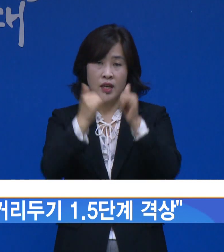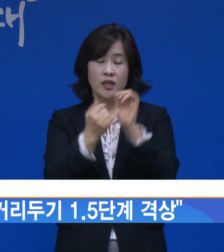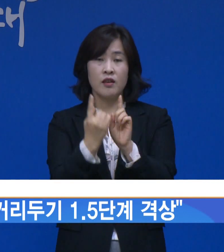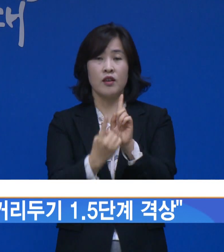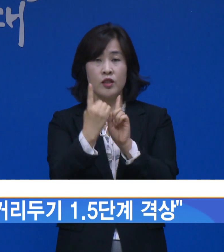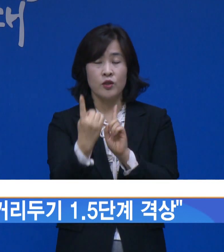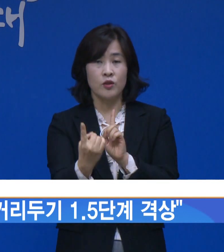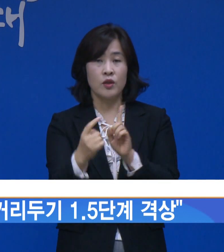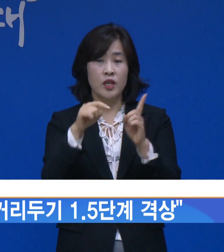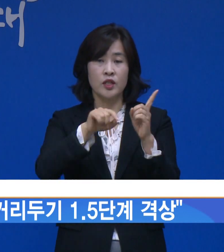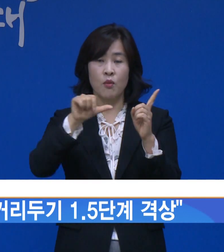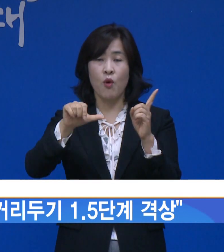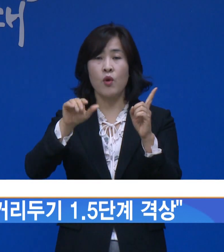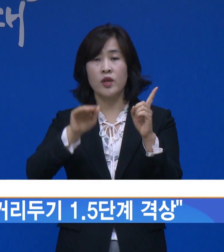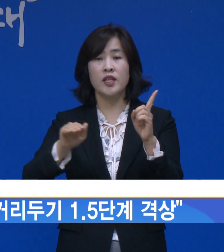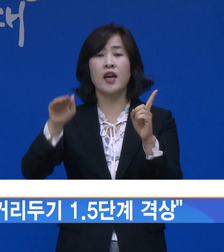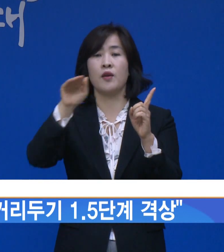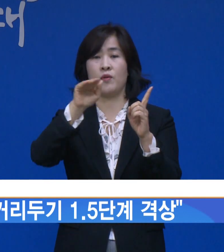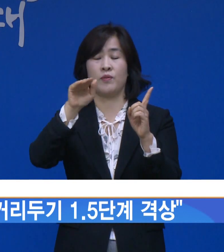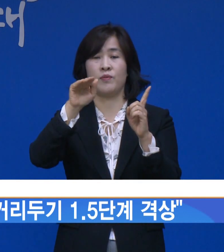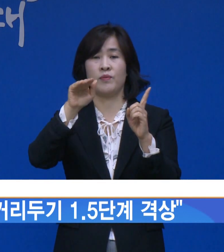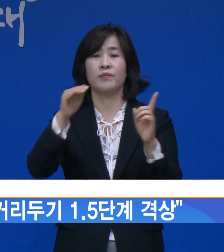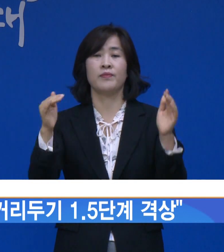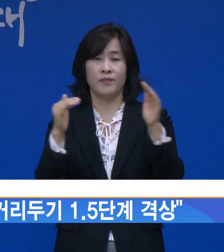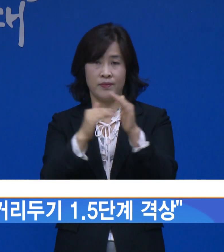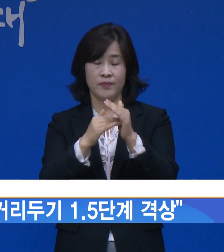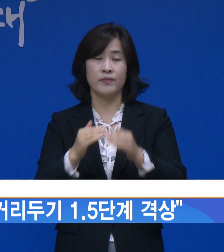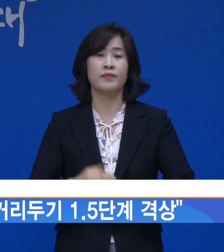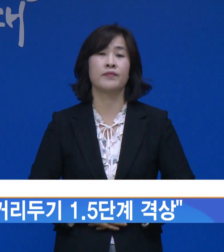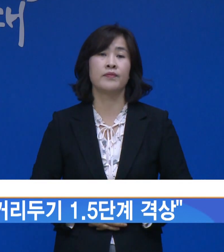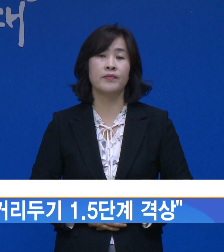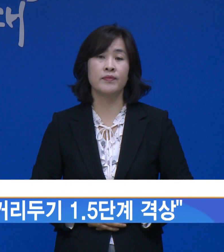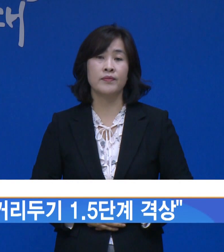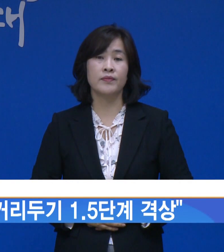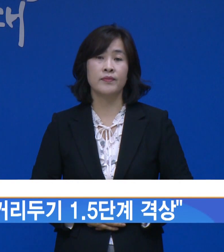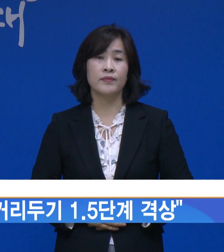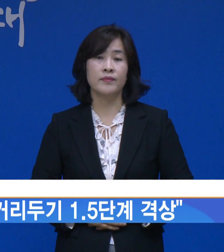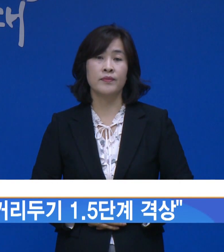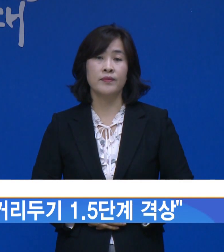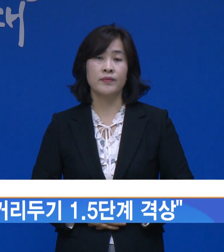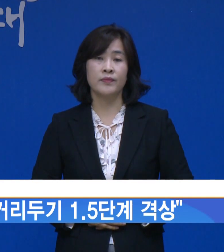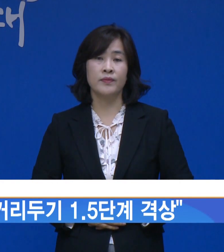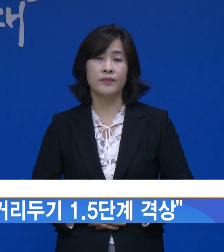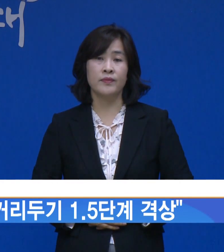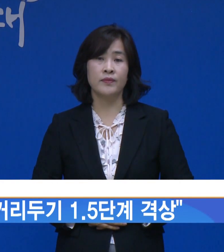거리 두기를 1.5단계로 강화 격상시켰습니다.